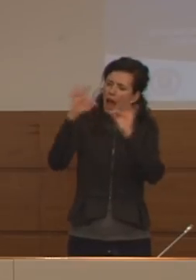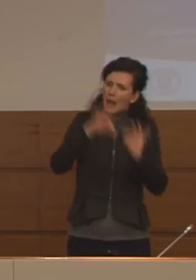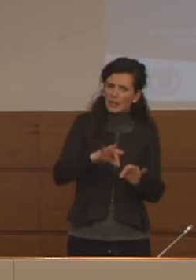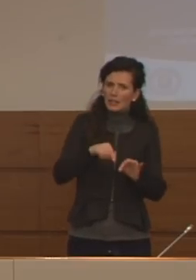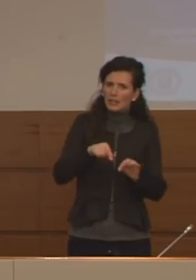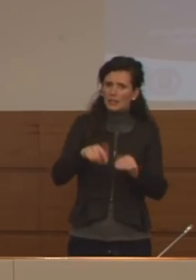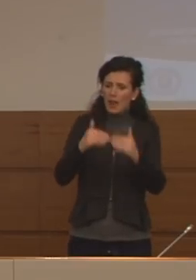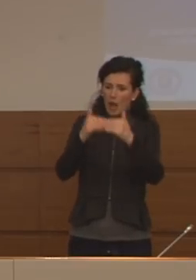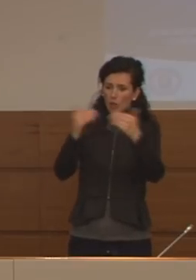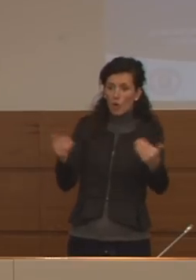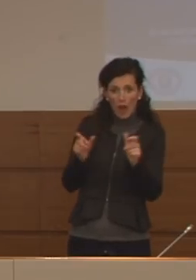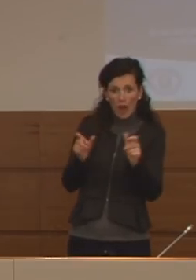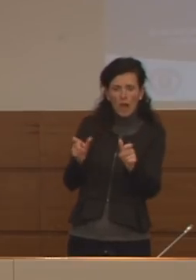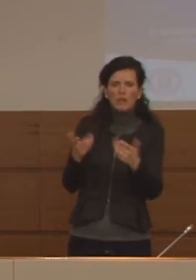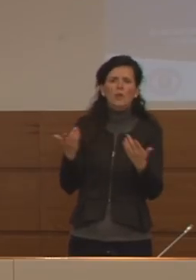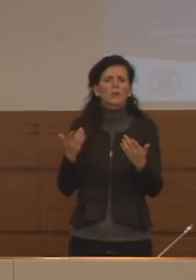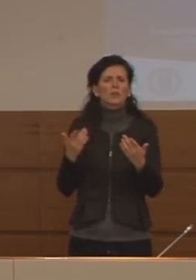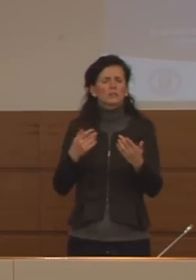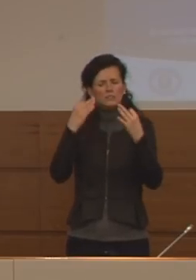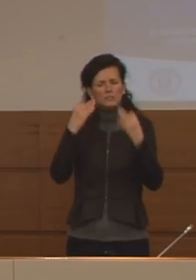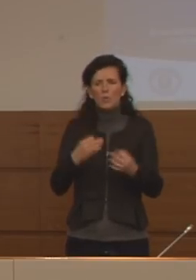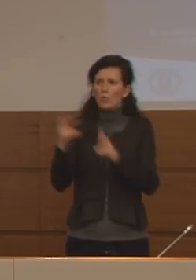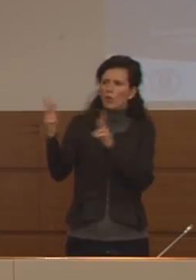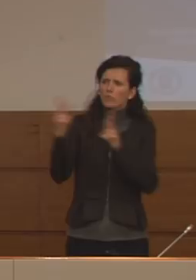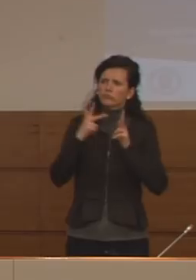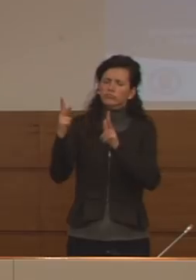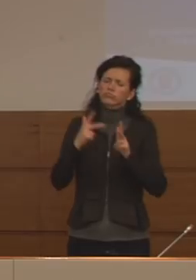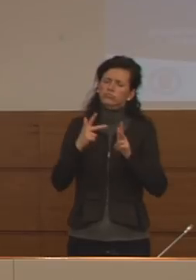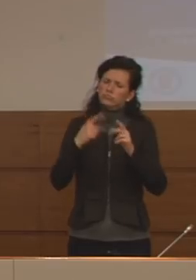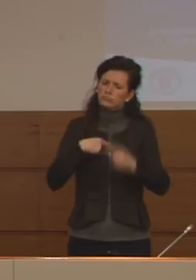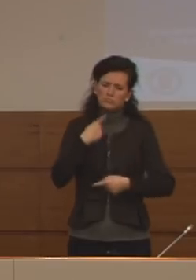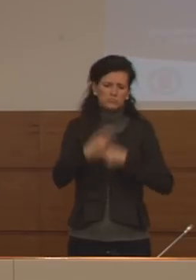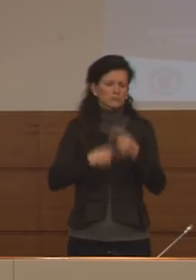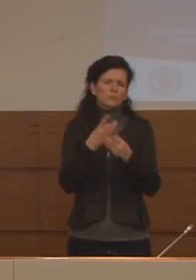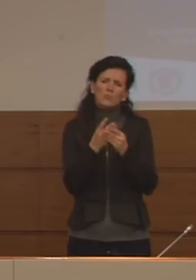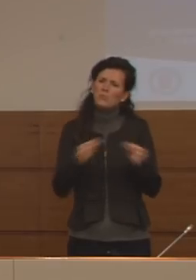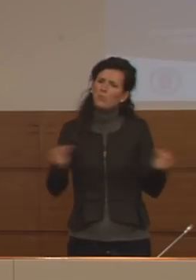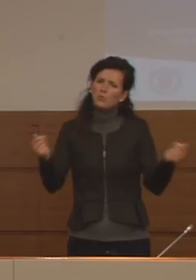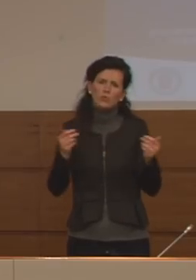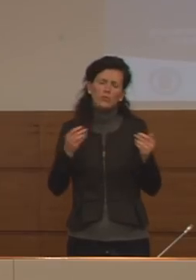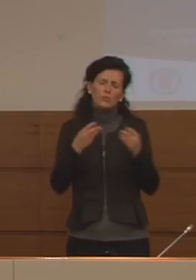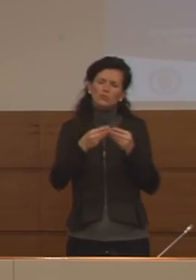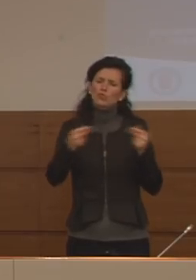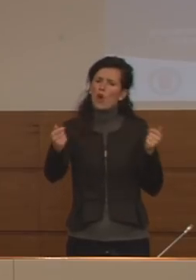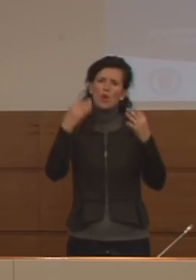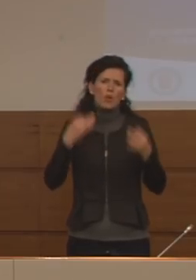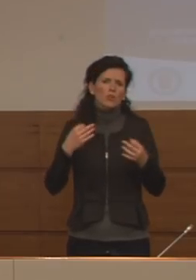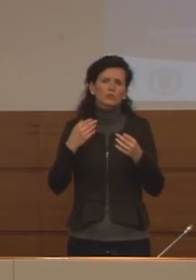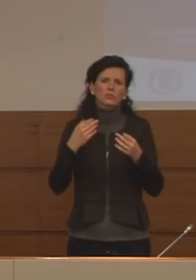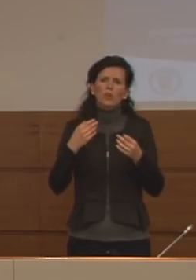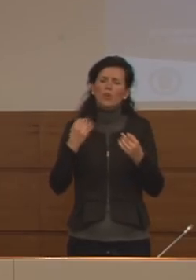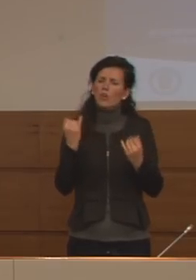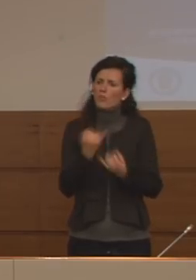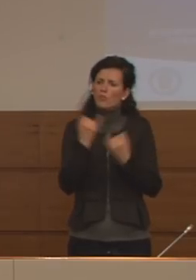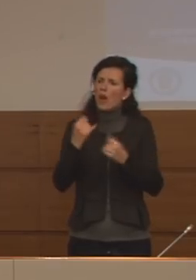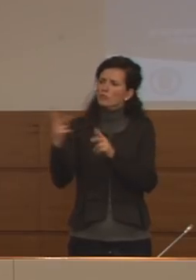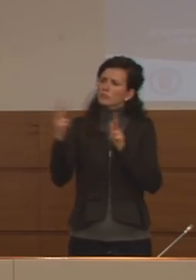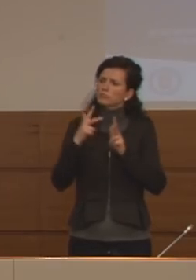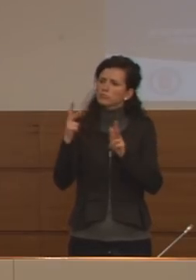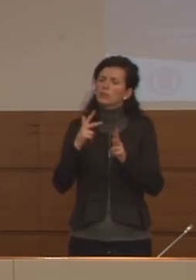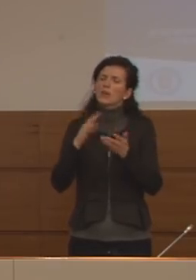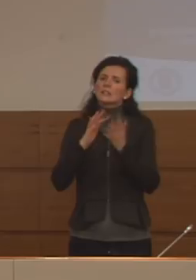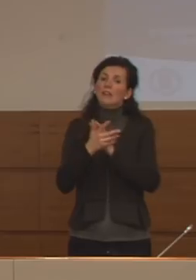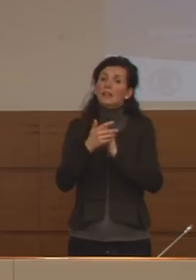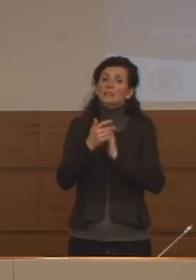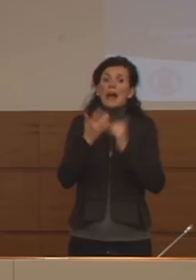sarà sempre più fluido senza però tralasciare quella che l'esigenza di un controllo